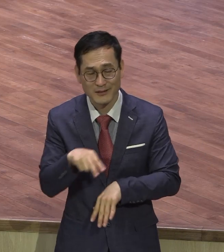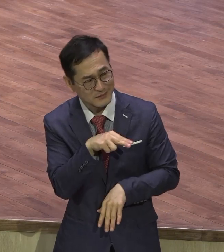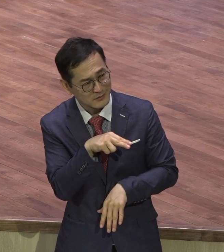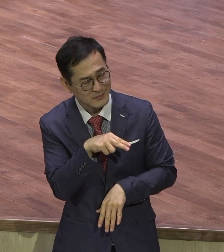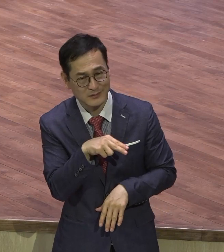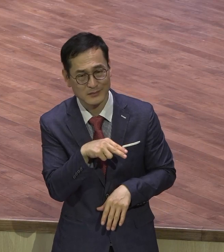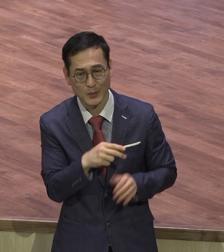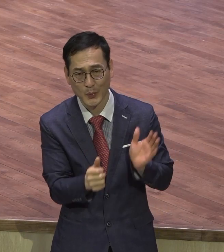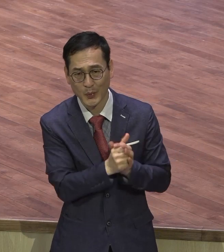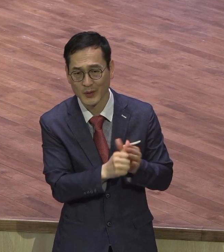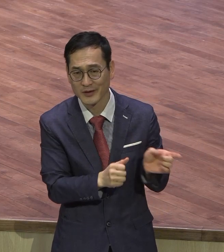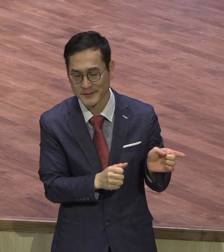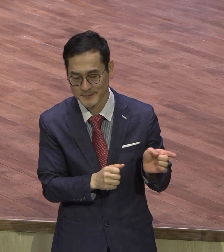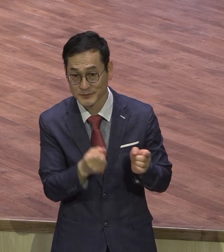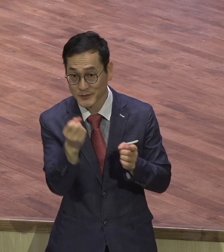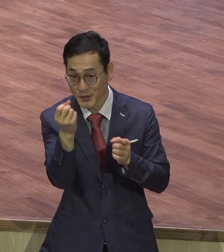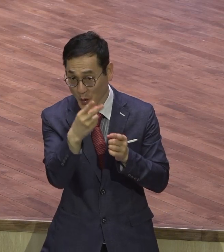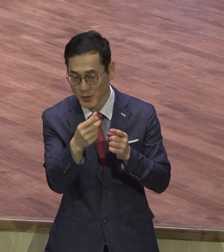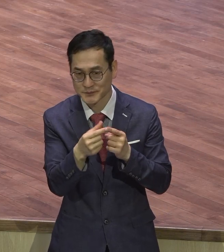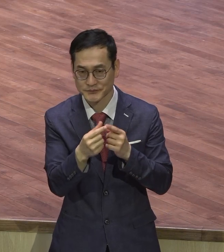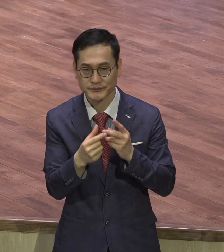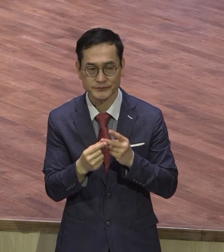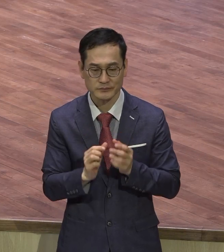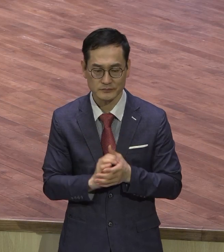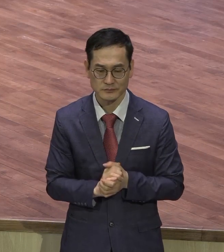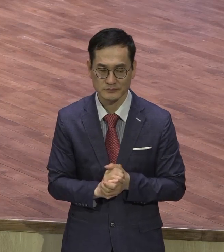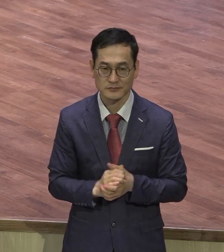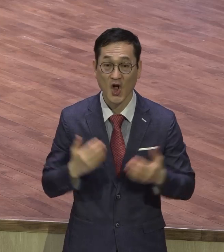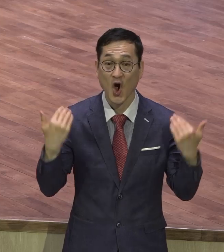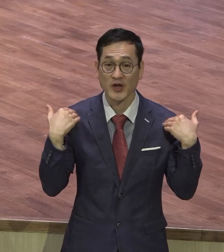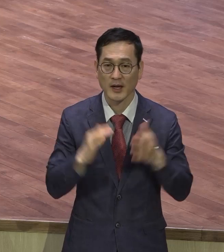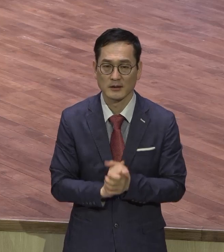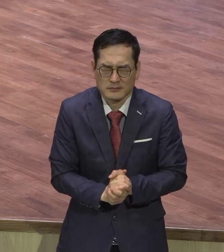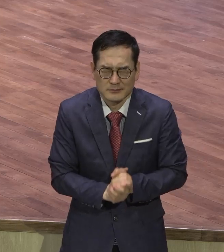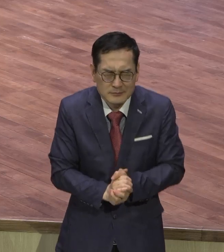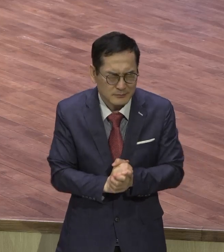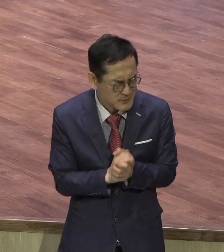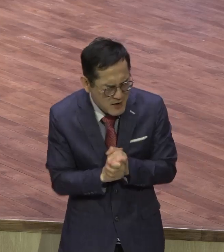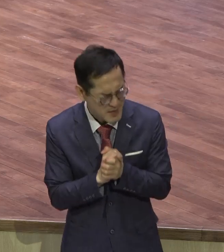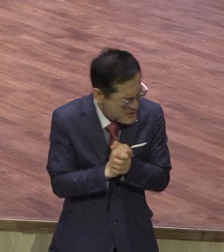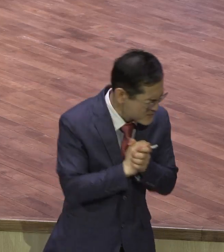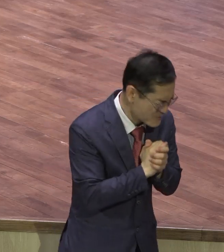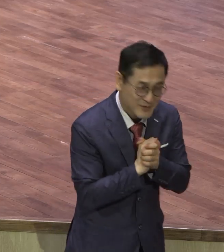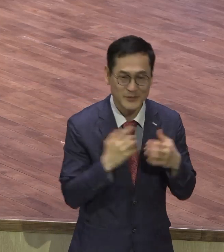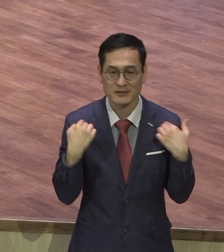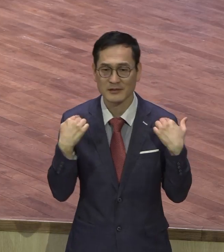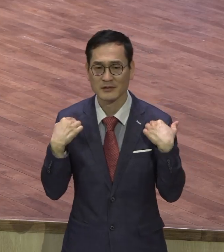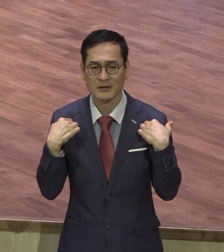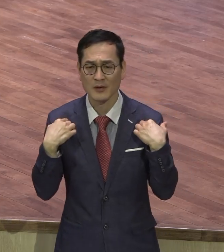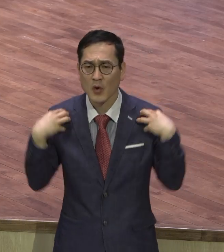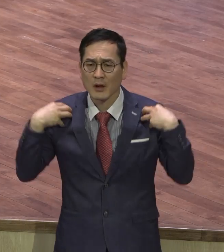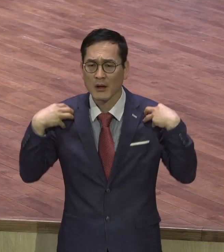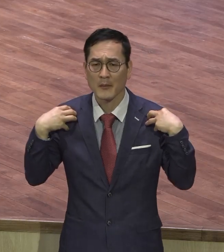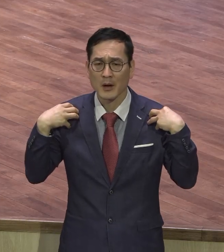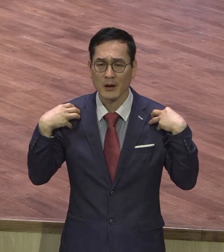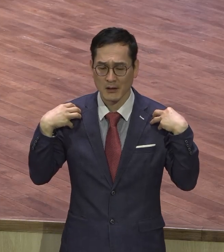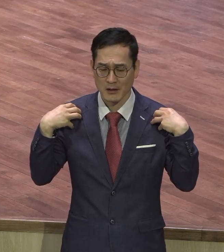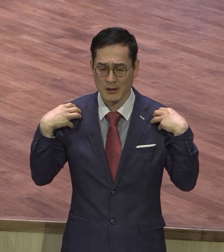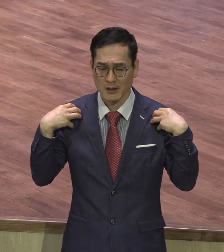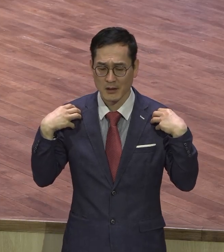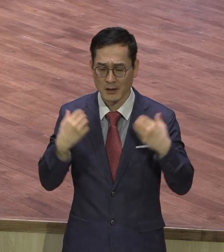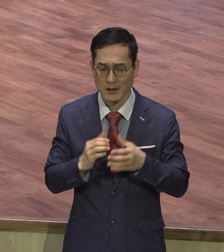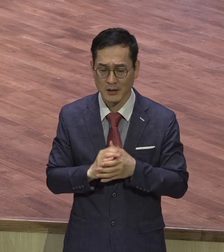또 이들은 기도할 때 어깨를 흔들었어요. 왜 어깨를 흔들었냐?